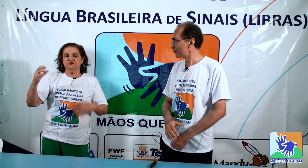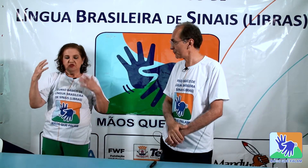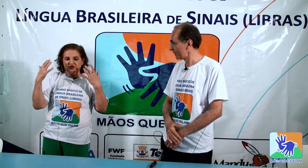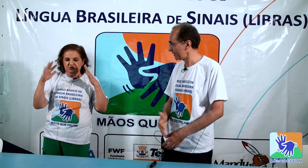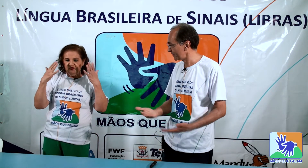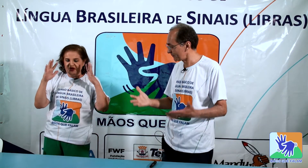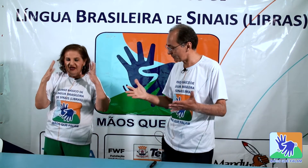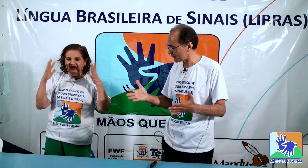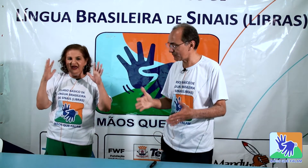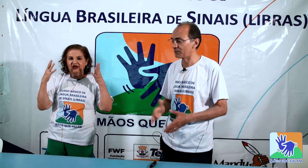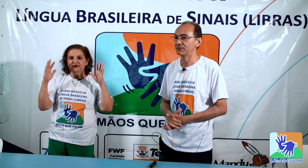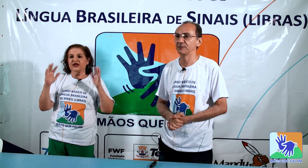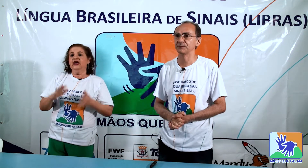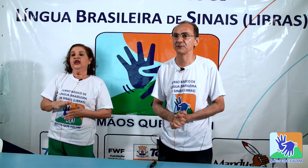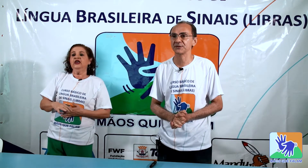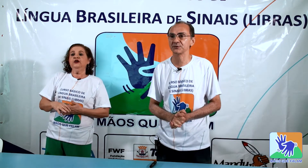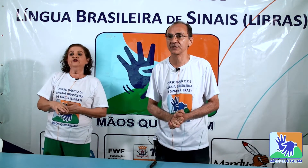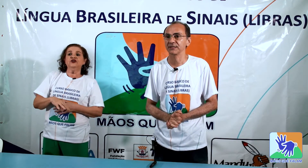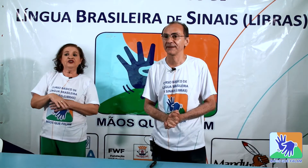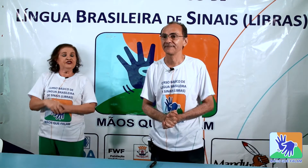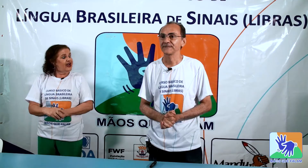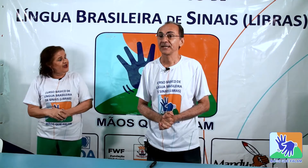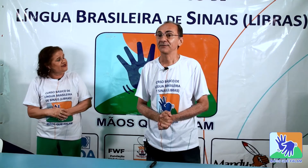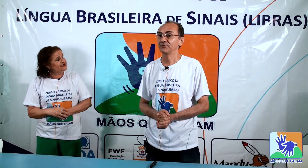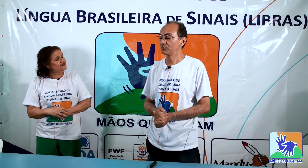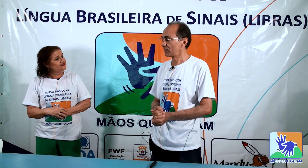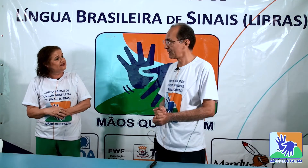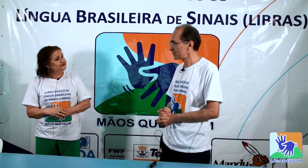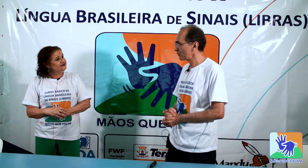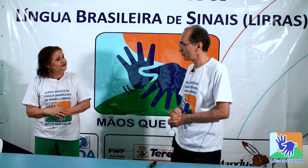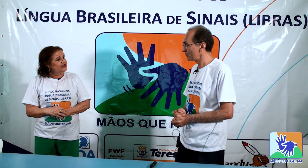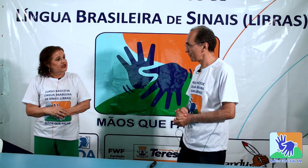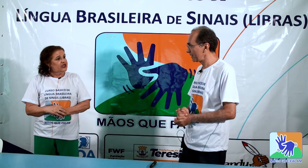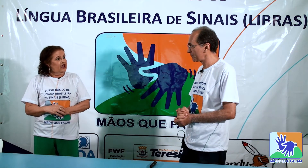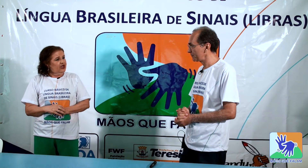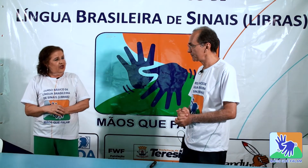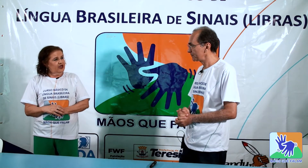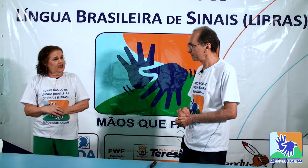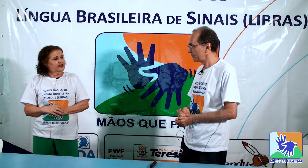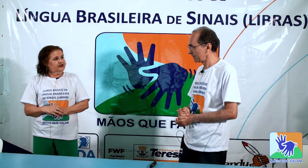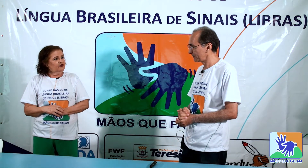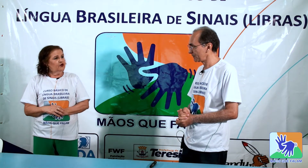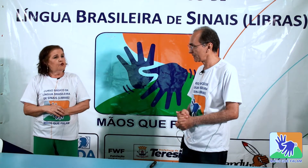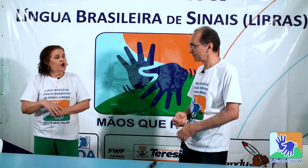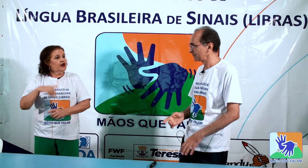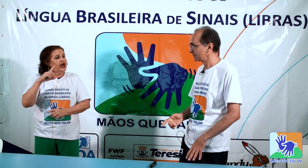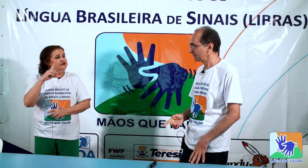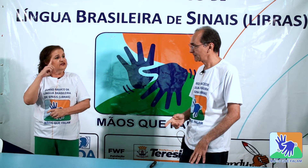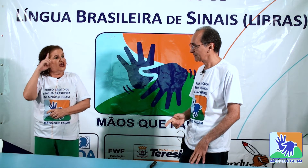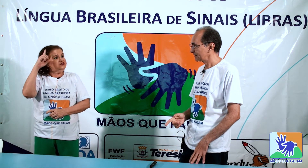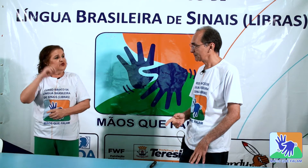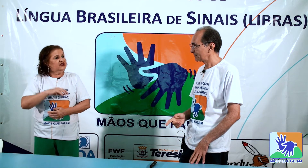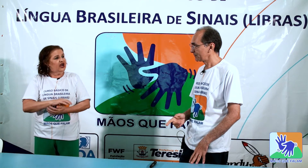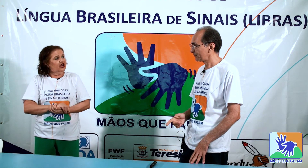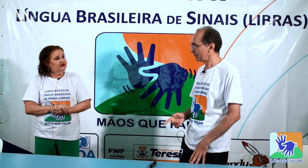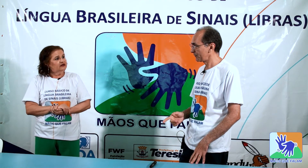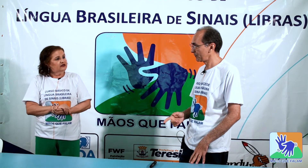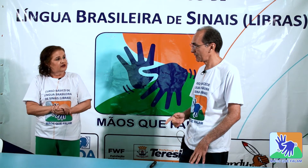bem, Muito bom, bem, né, mas... professora? E os ordinais? Vamos lá de novo, o primeiro? Eita, eu moro lá no 10º andar. Pois vamos lá,